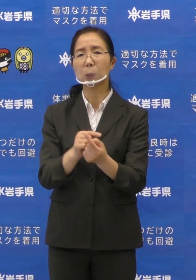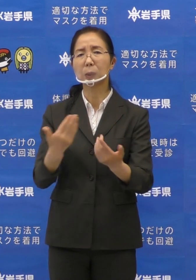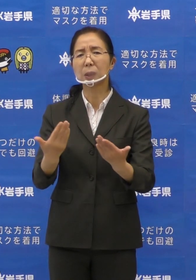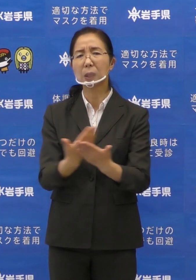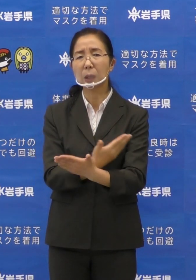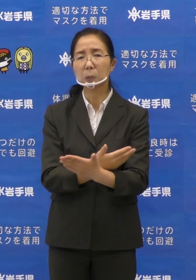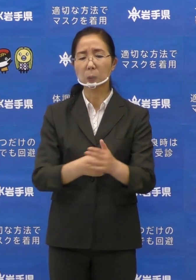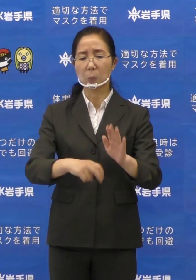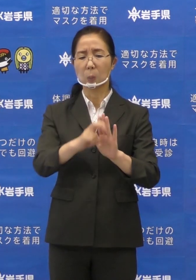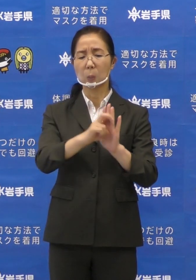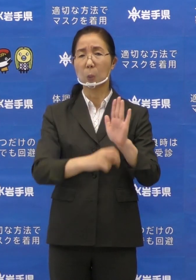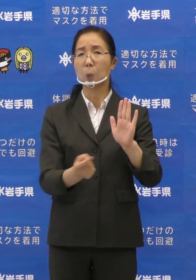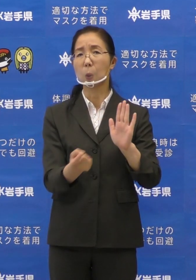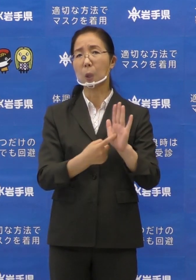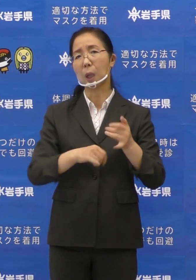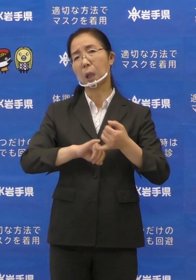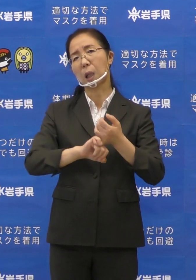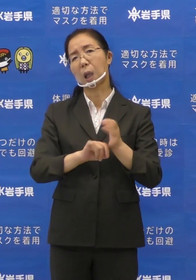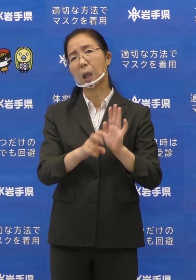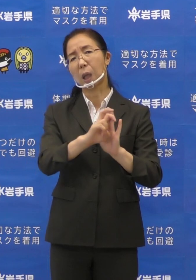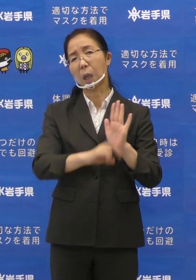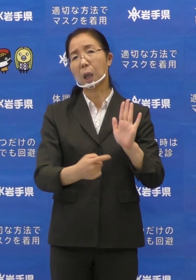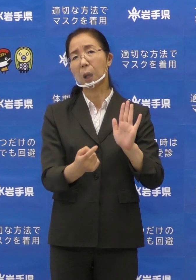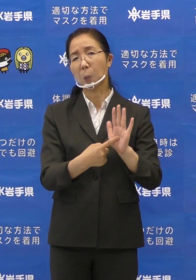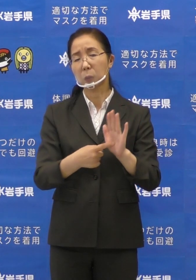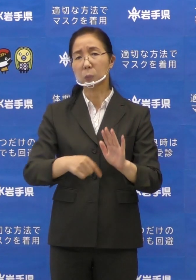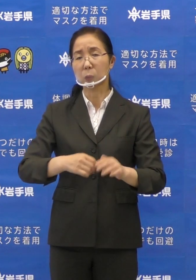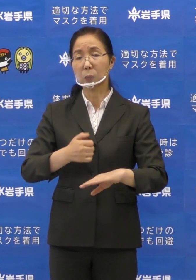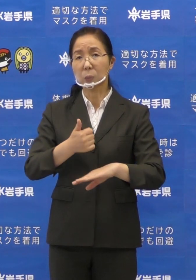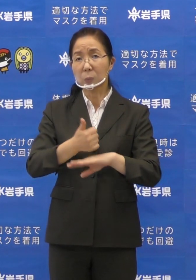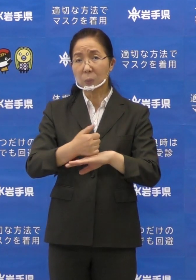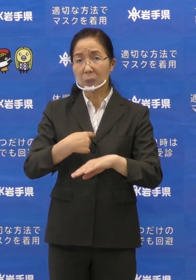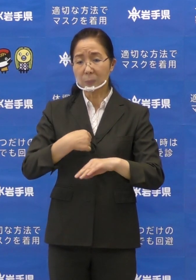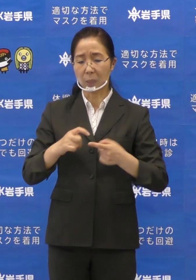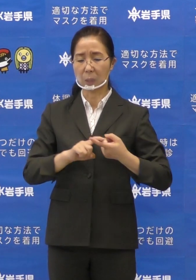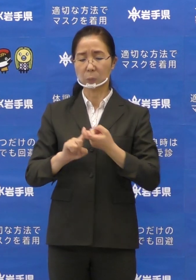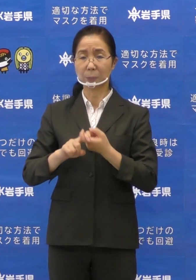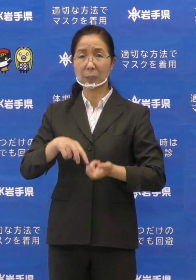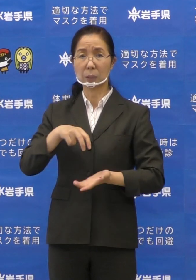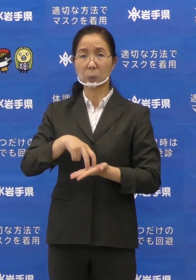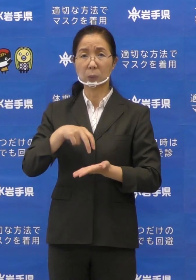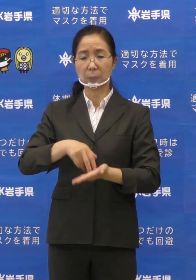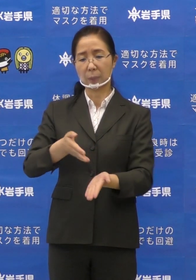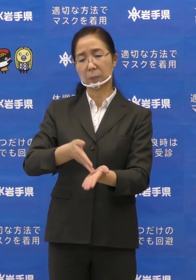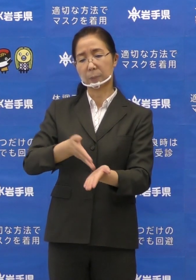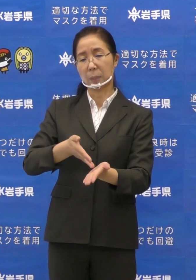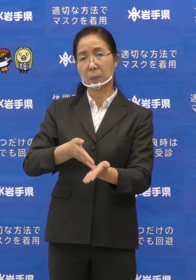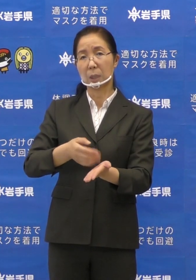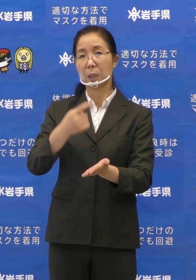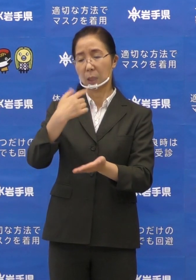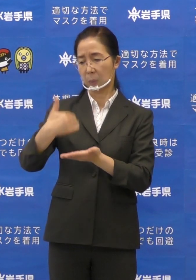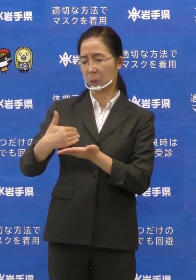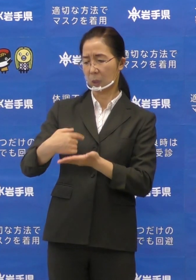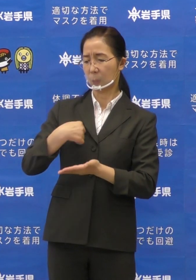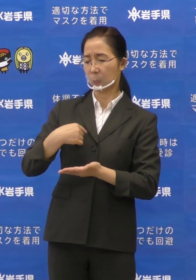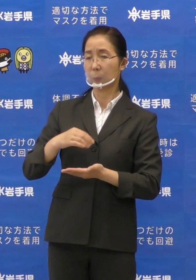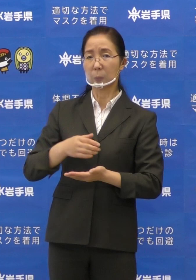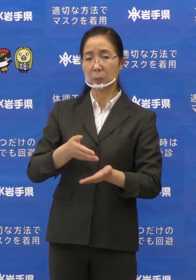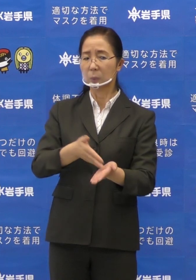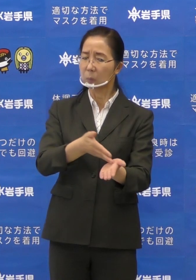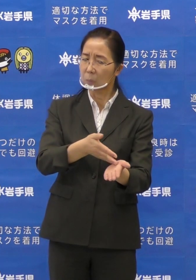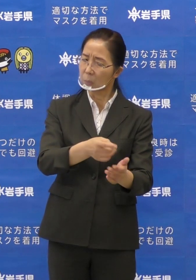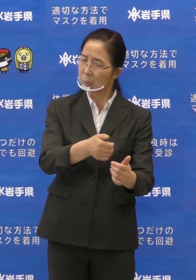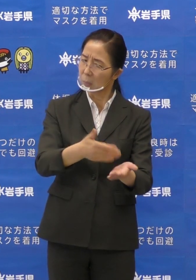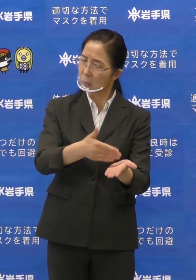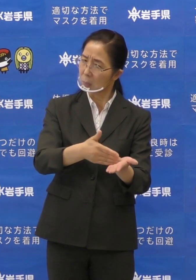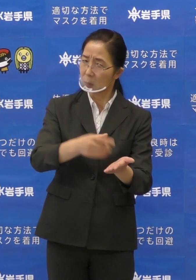の規則の趣旨については競馬組合から、まあ、説明がなされているのだとは